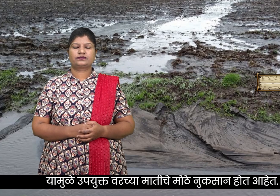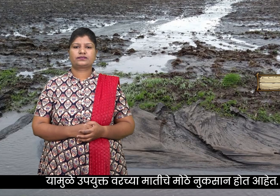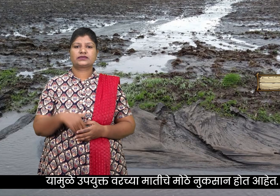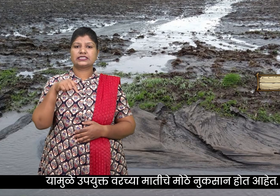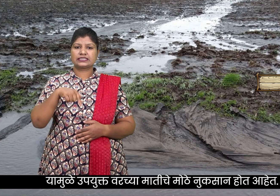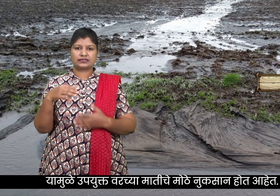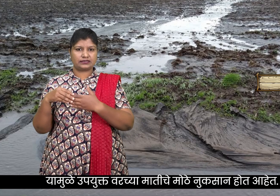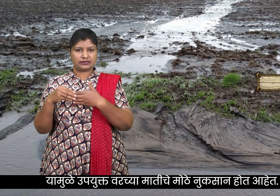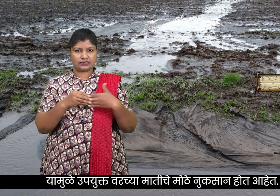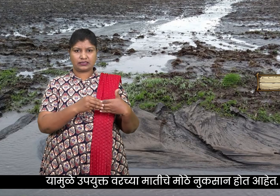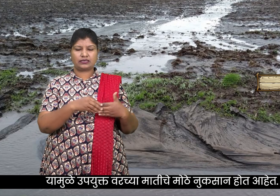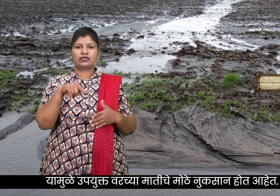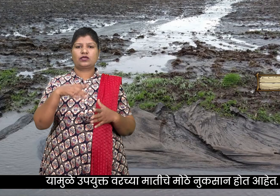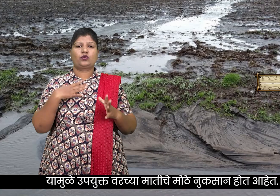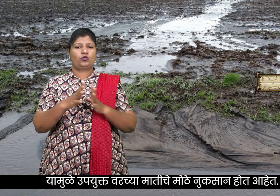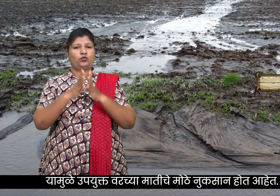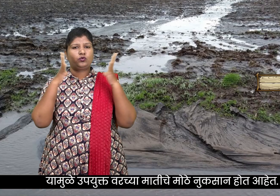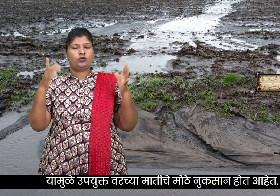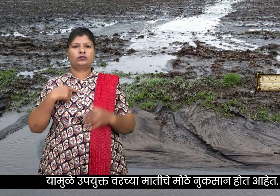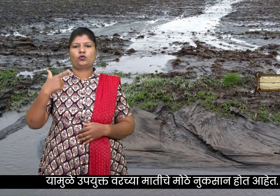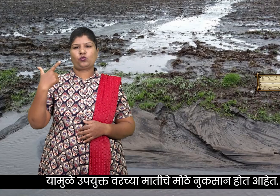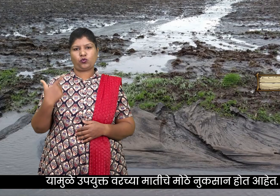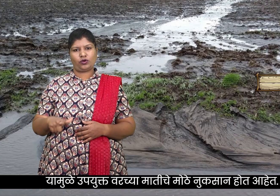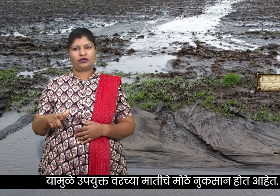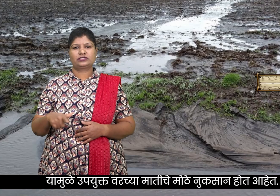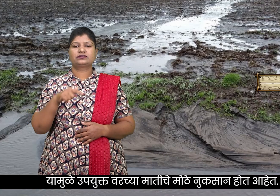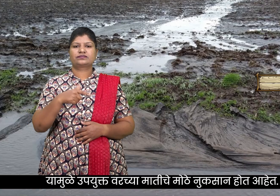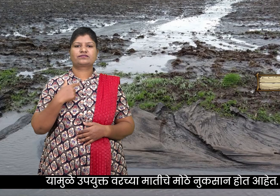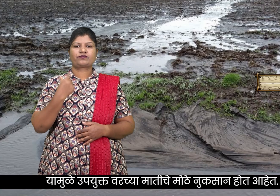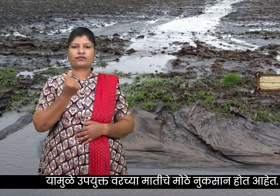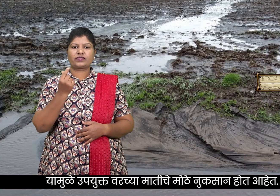यामुळे उपयुक्त वरच्या मातीचे मोठे नुकसान होत आहे।